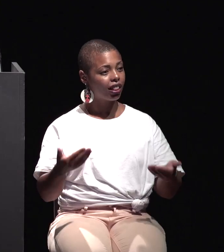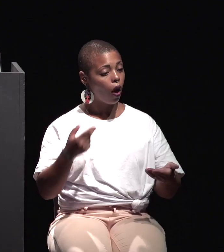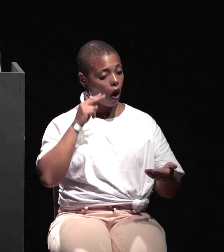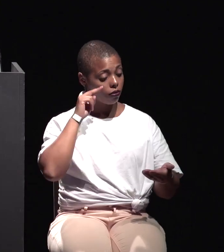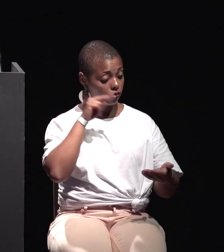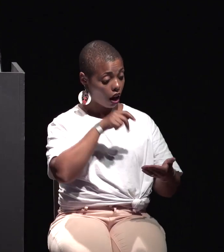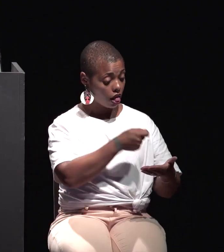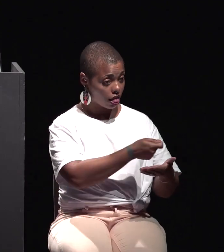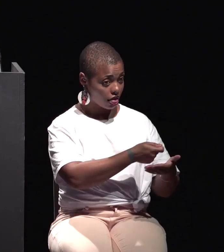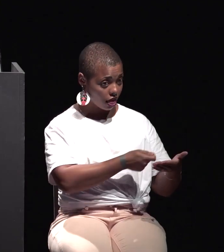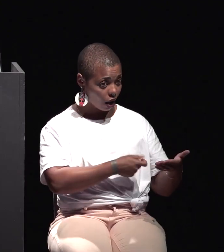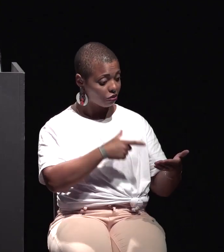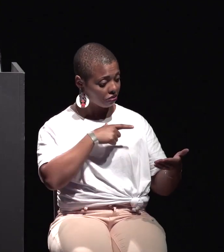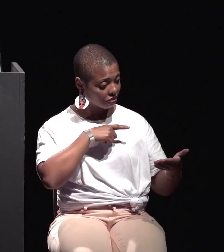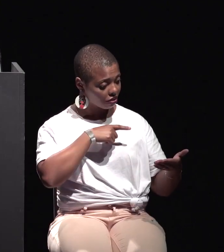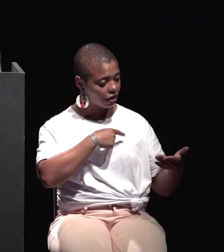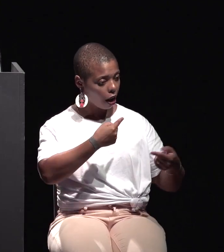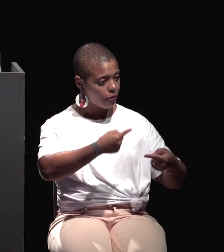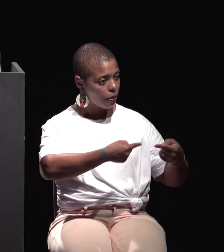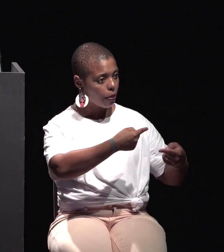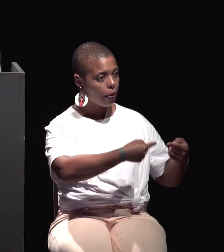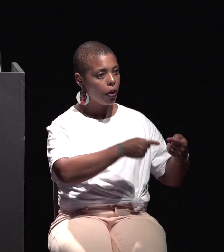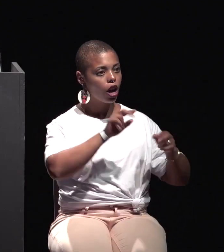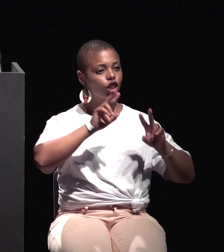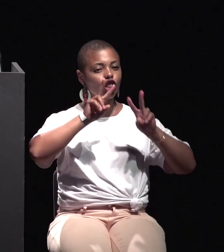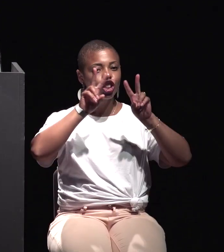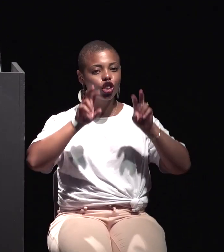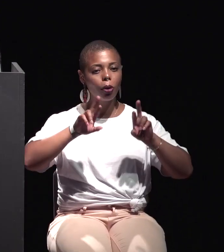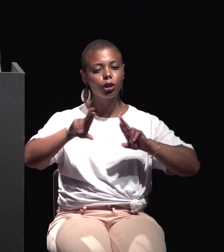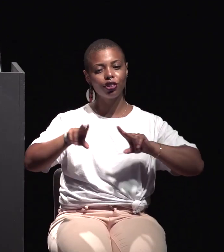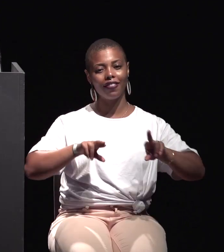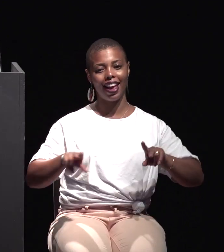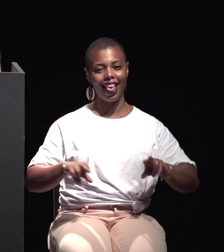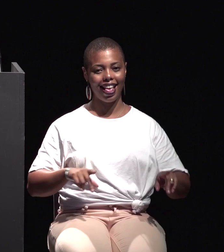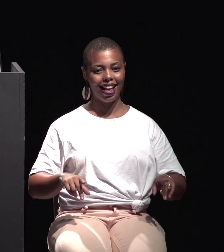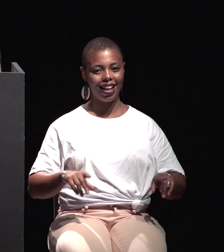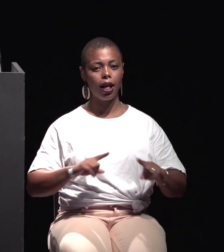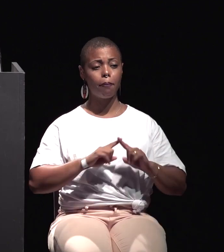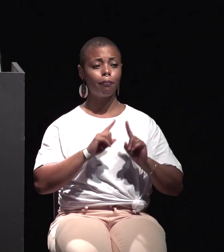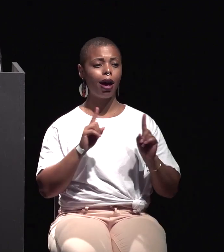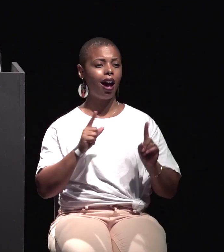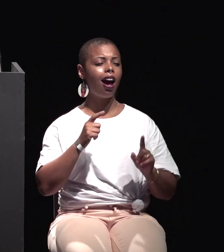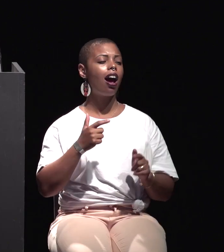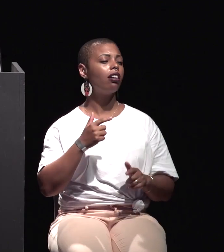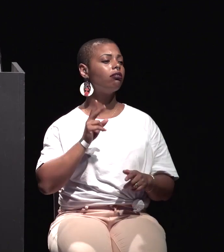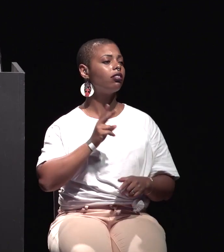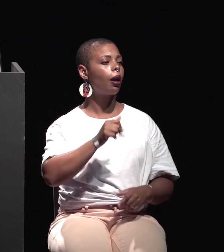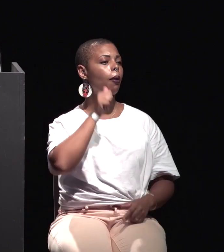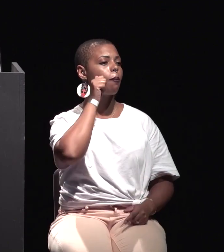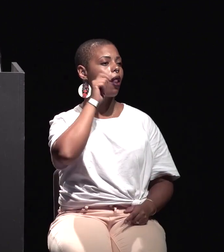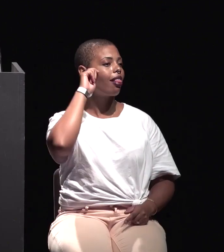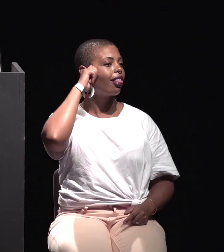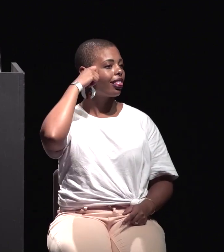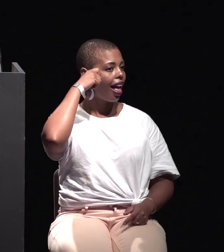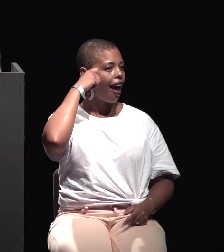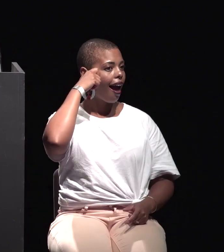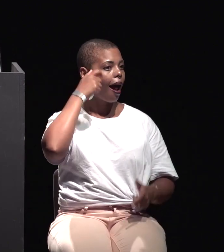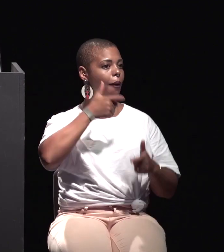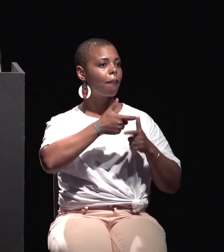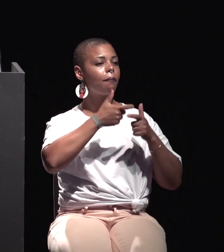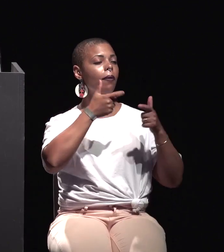texto. E a autora negra, o mais das vezes, é posta muito mais num lugar